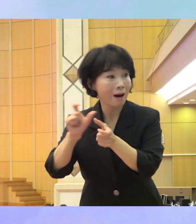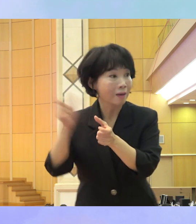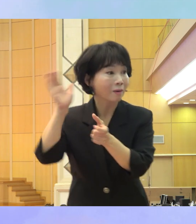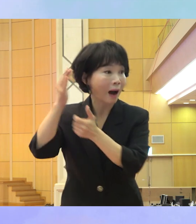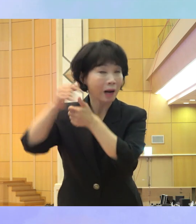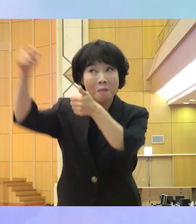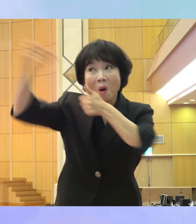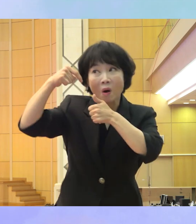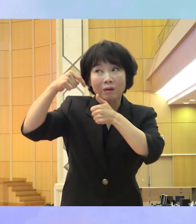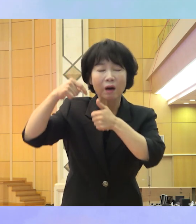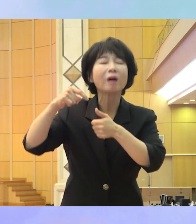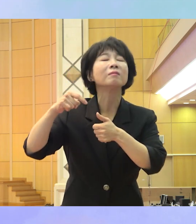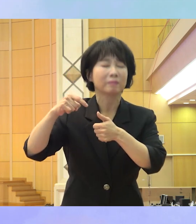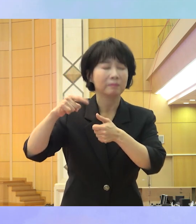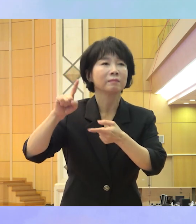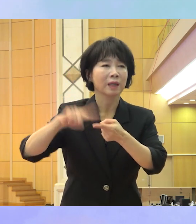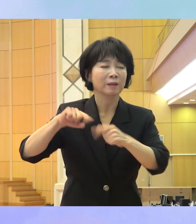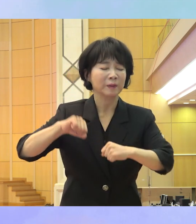말씀에 따라